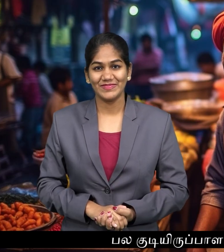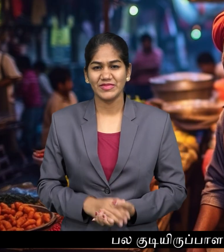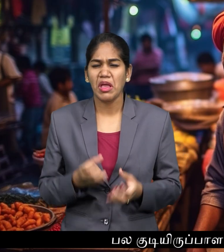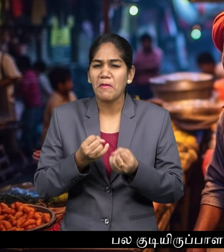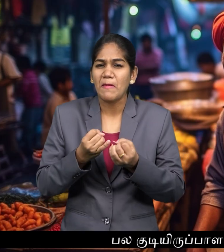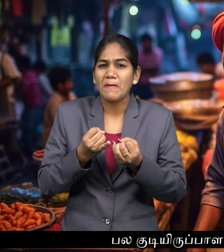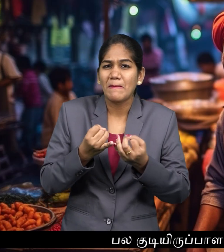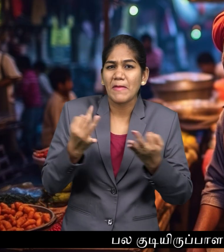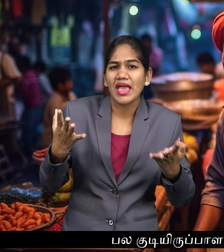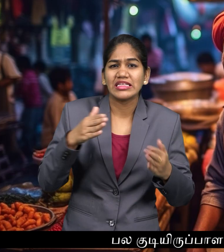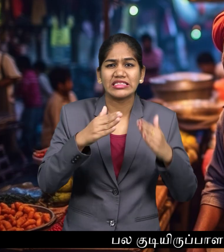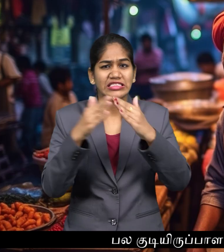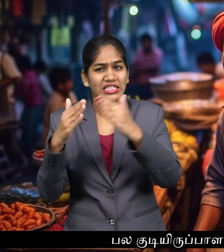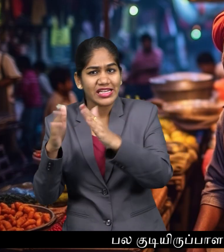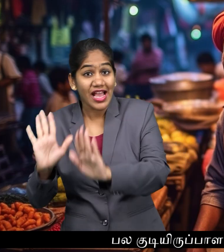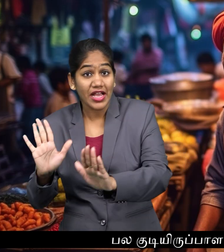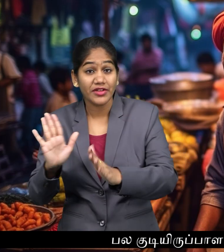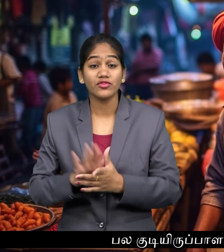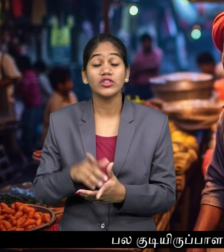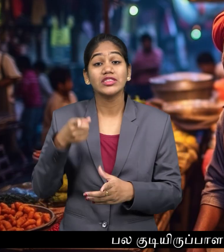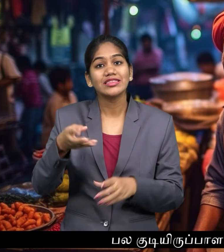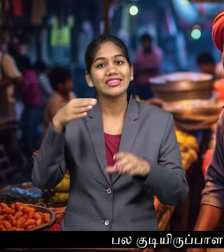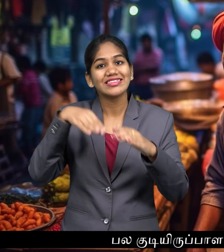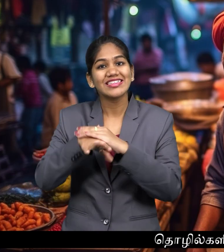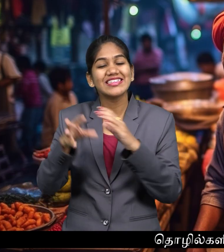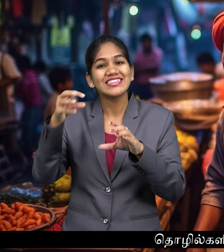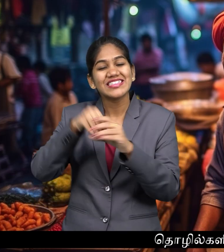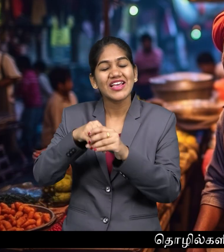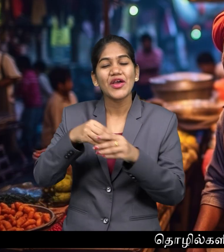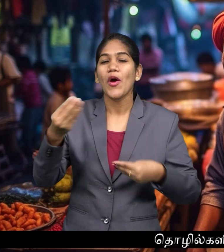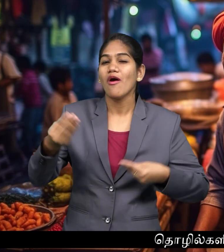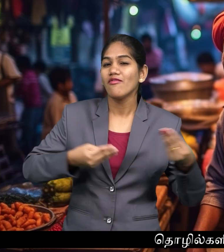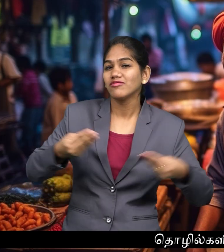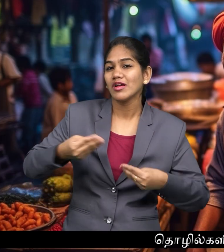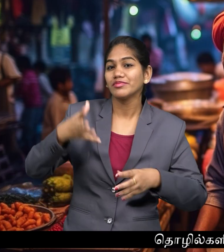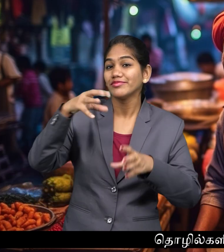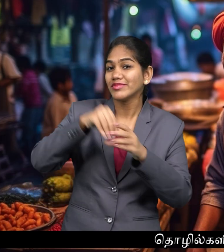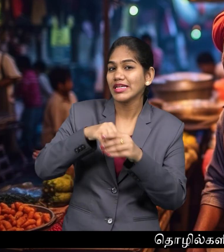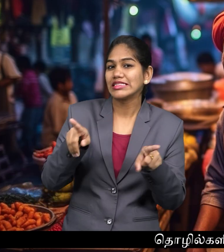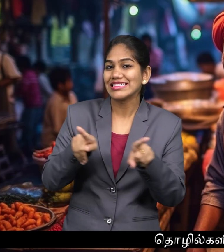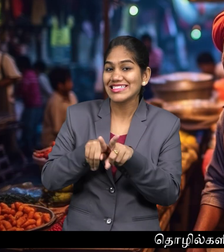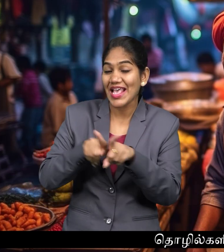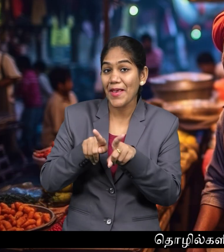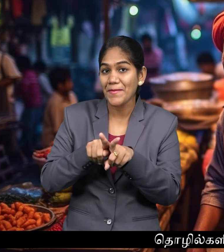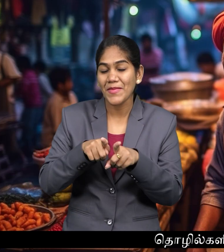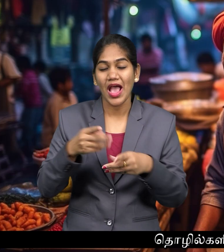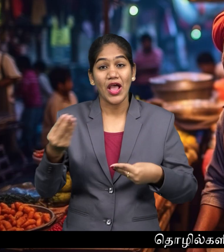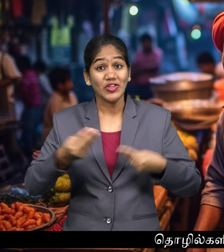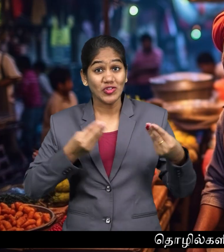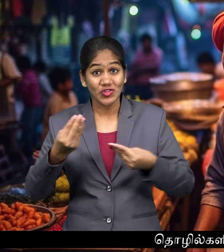பல குடியிருப்பாளர்கள் கடை வைத்தல் போன்ற தொழில்களிலும் ஈடுபட்டுள்ளனர்.